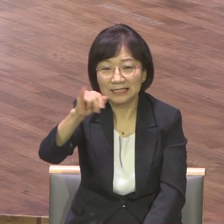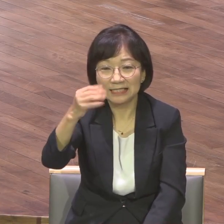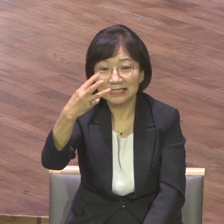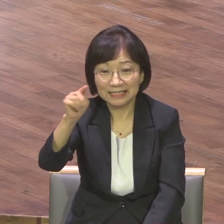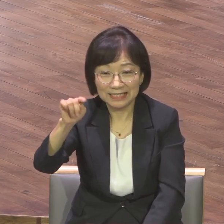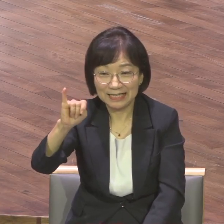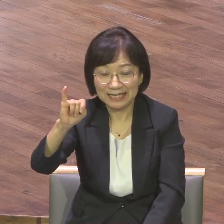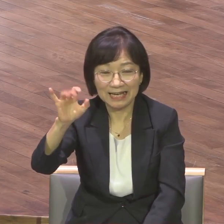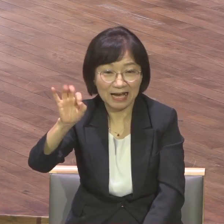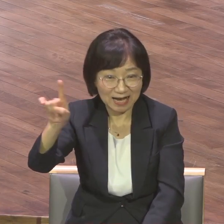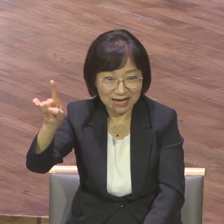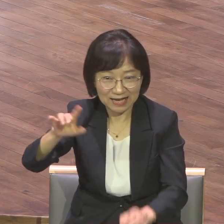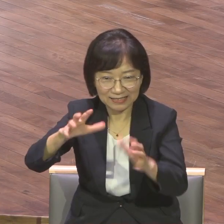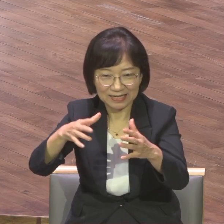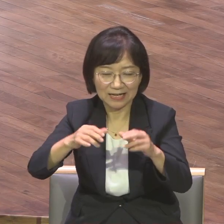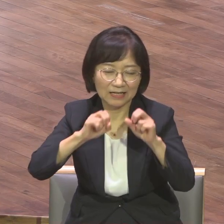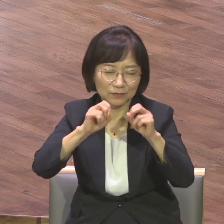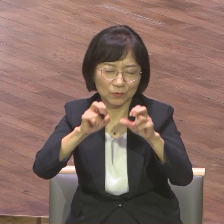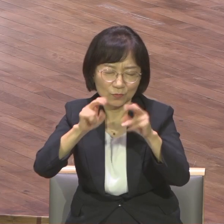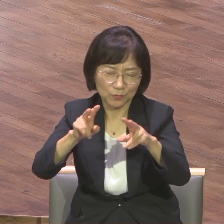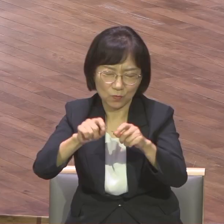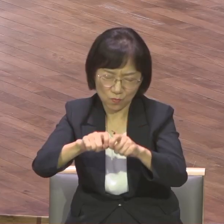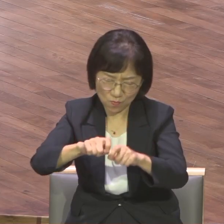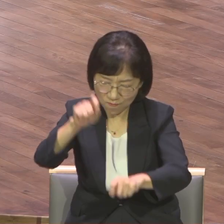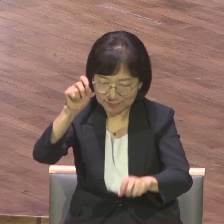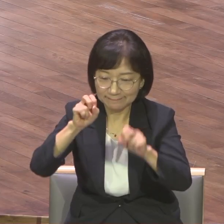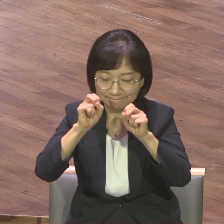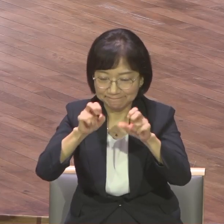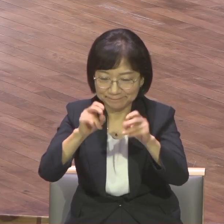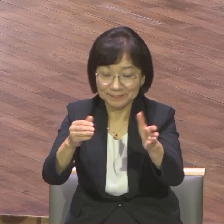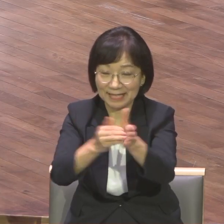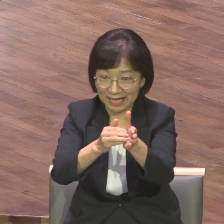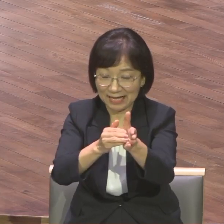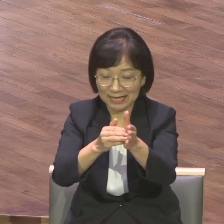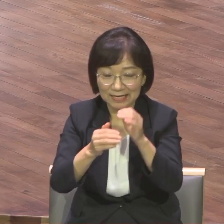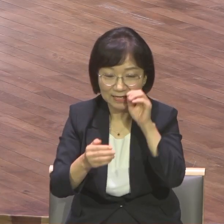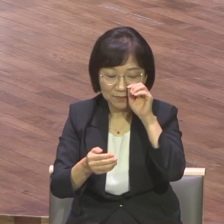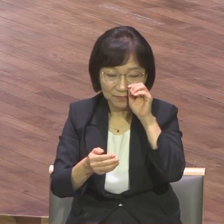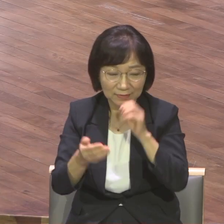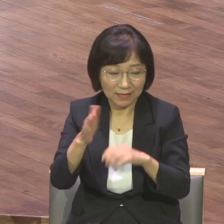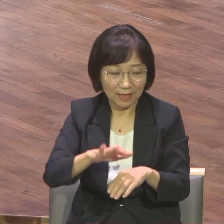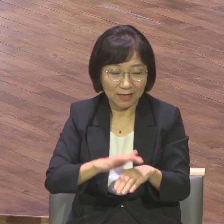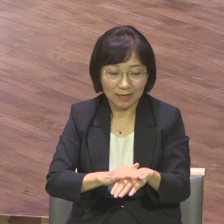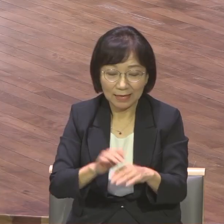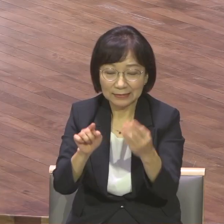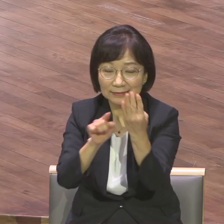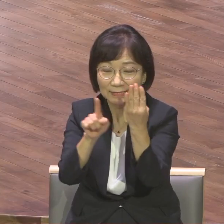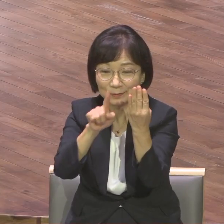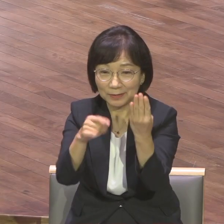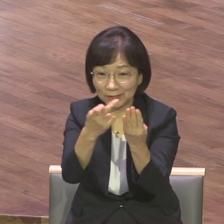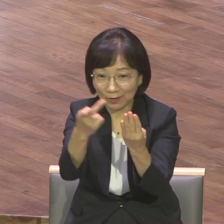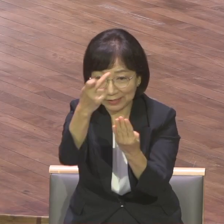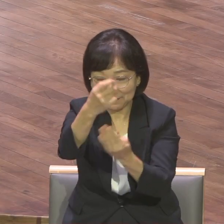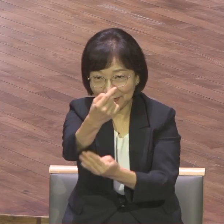측에 선교국장을 하고 은퇴했는데 그 선교사님 사촌 형이 그러더라. 와가지고